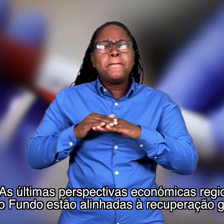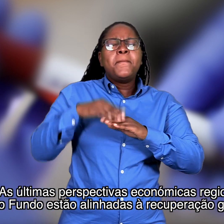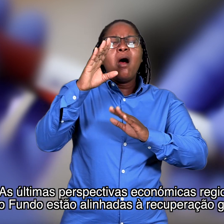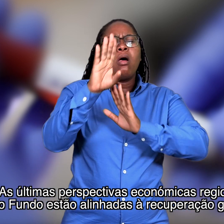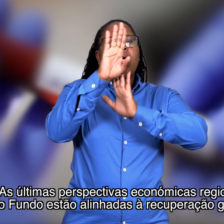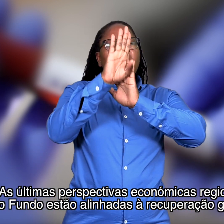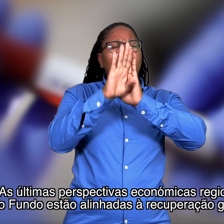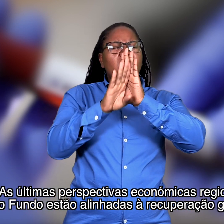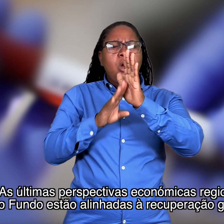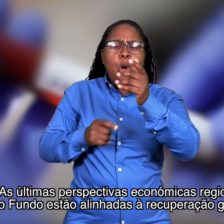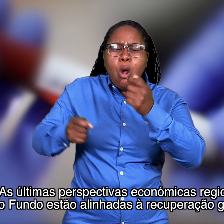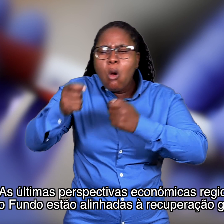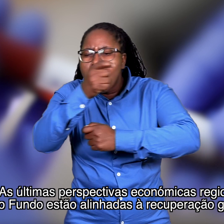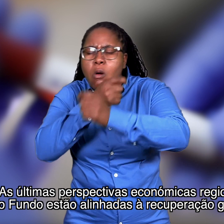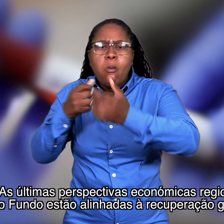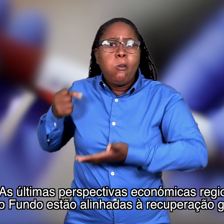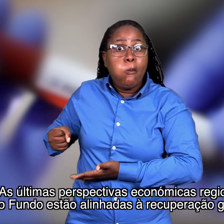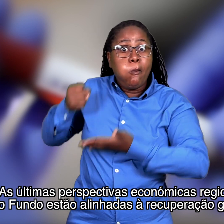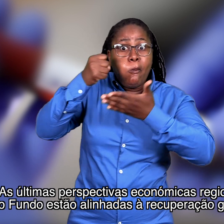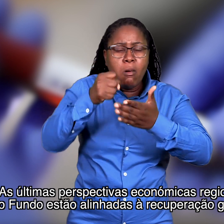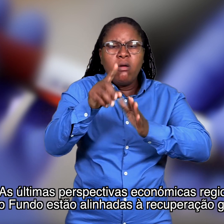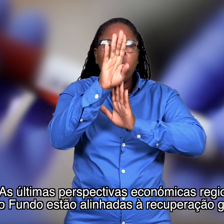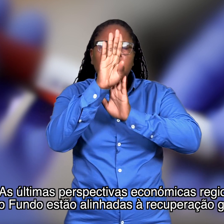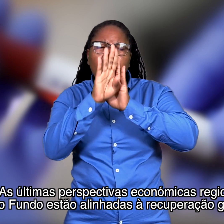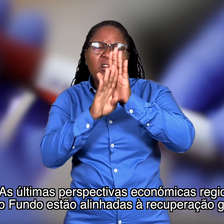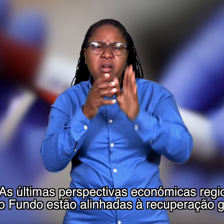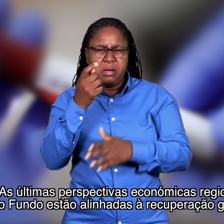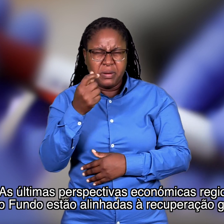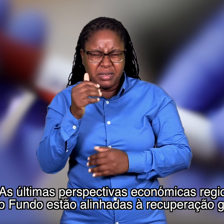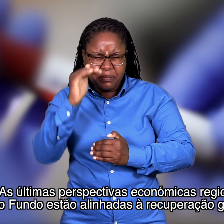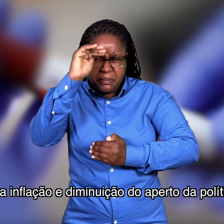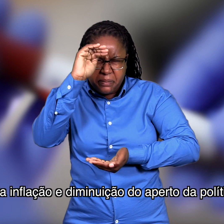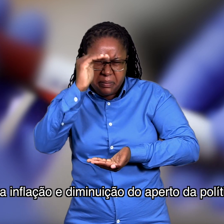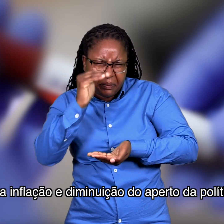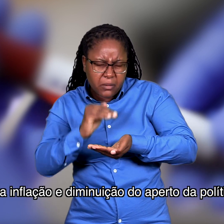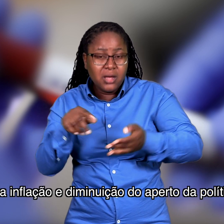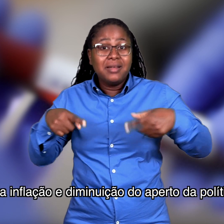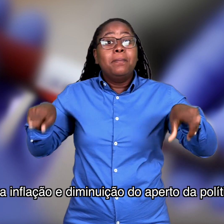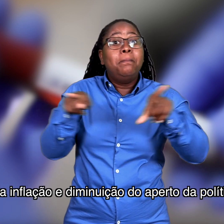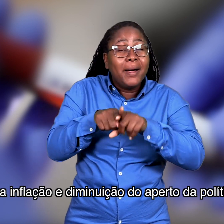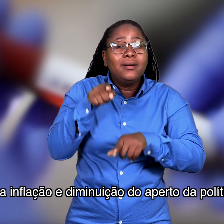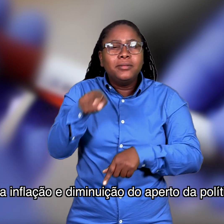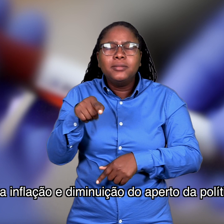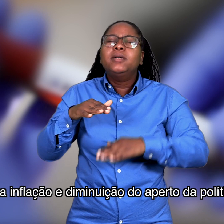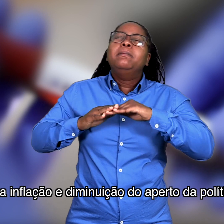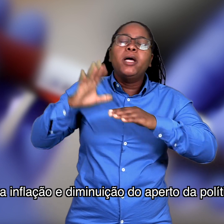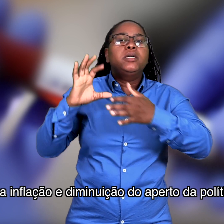regionais do fundo estão alinhadas à recuperação global, redução da inflação e diminuição do aperto da política